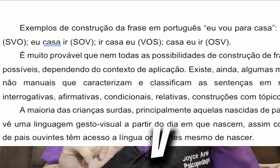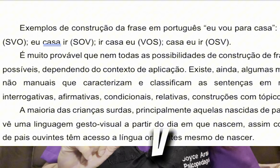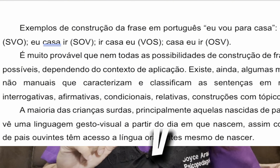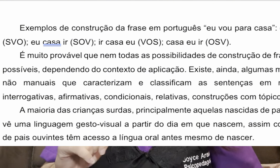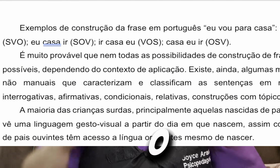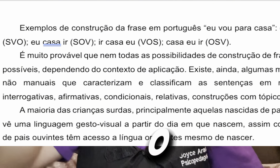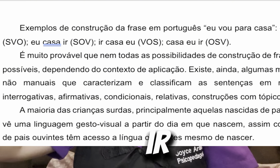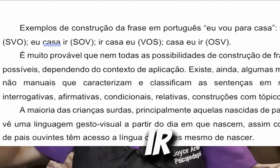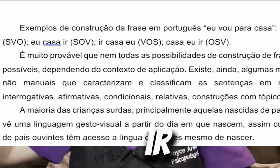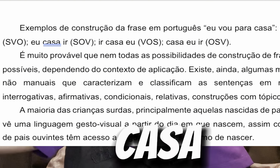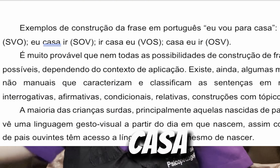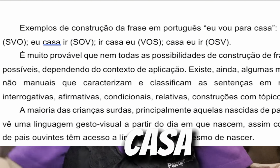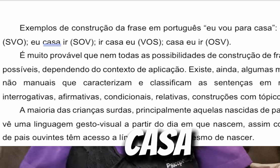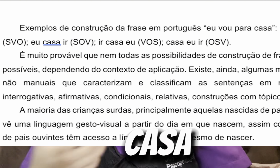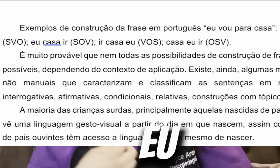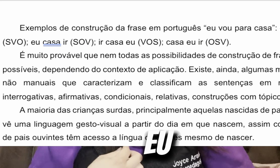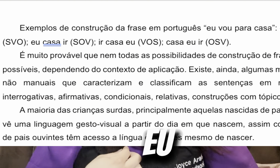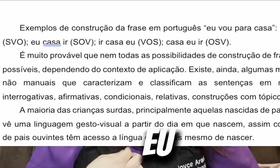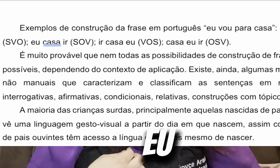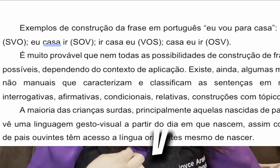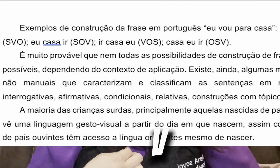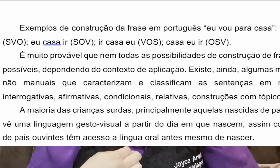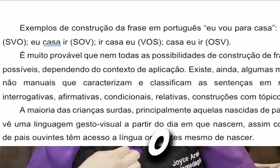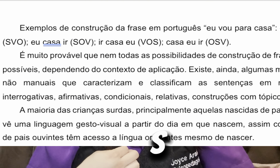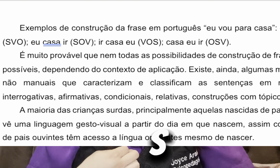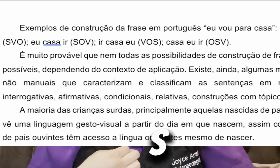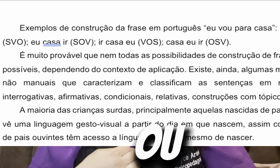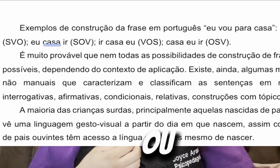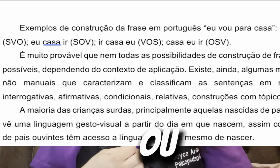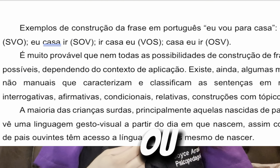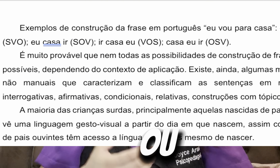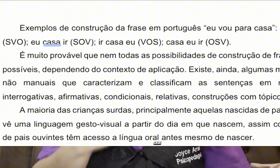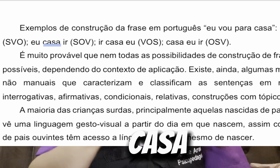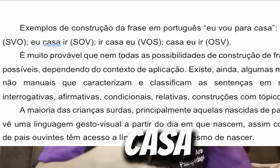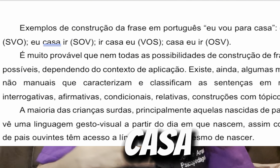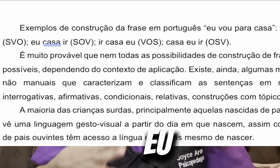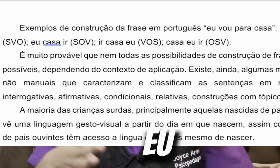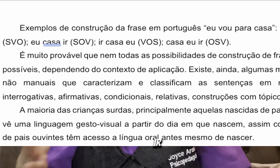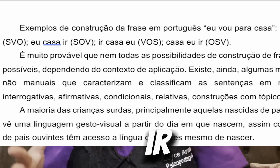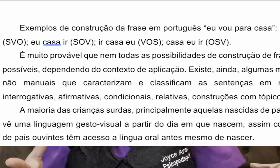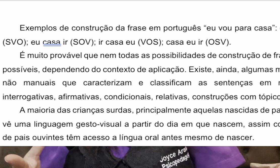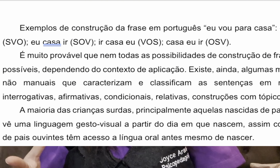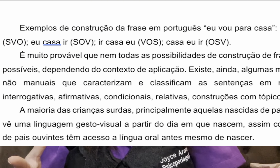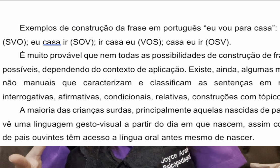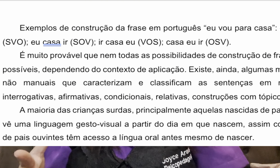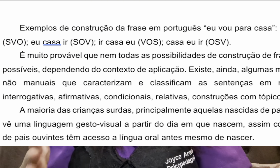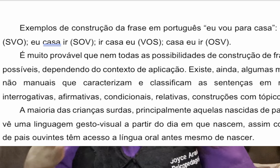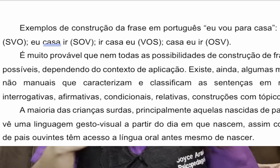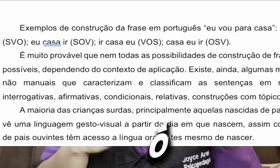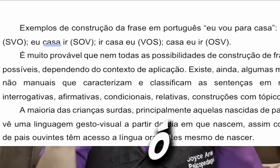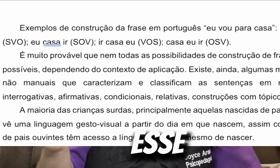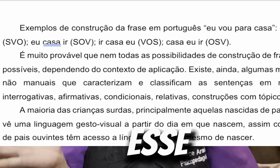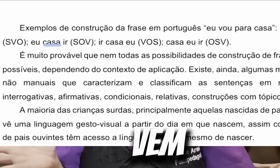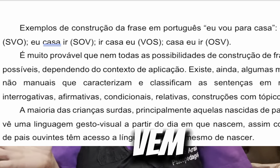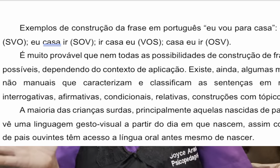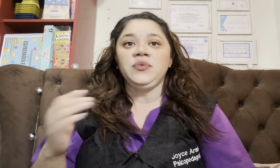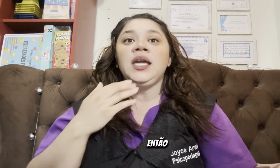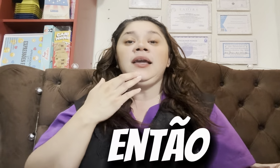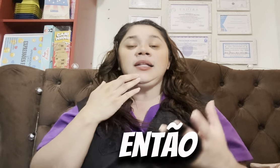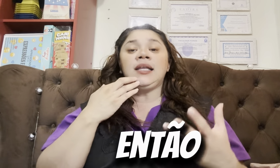SOV. Ou ir casa eu. VOS. Ou casa eu ir. OSV.